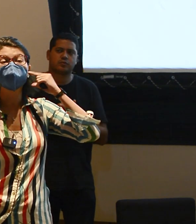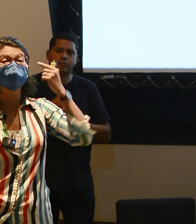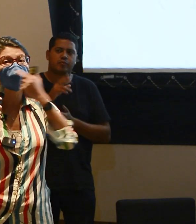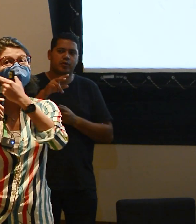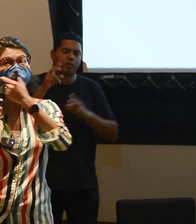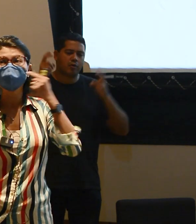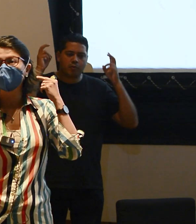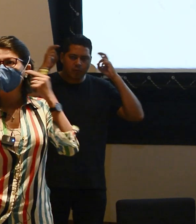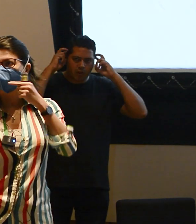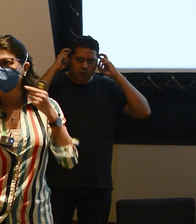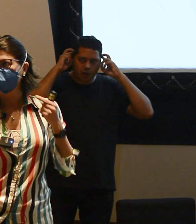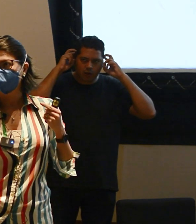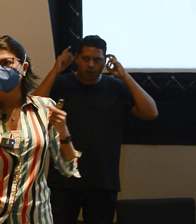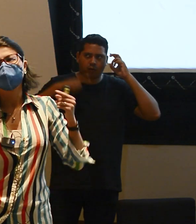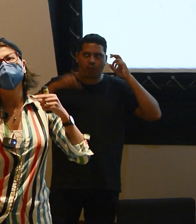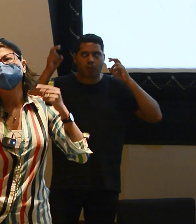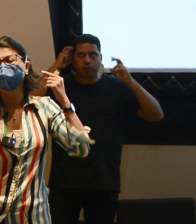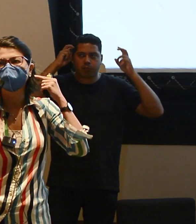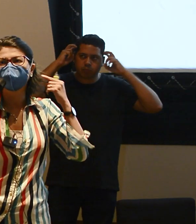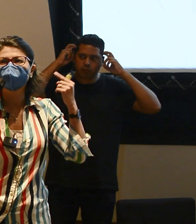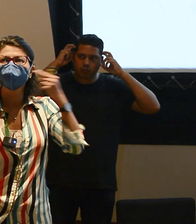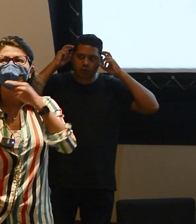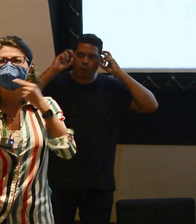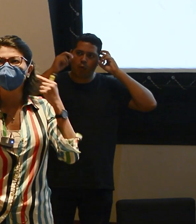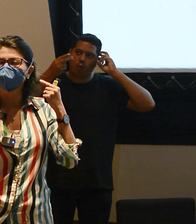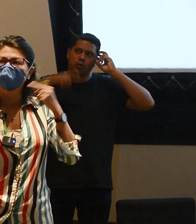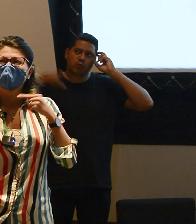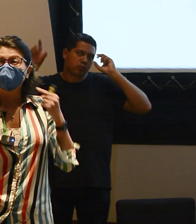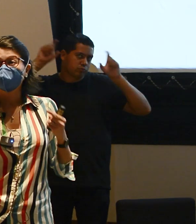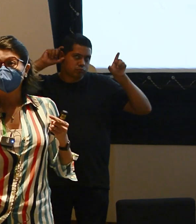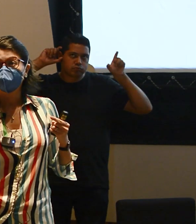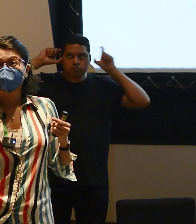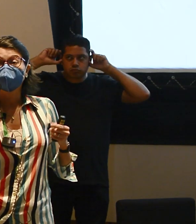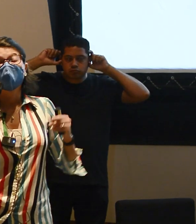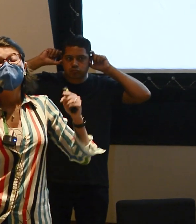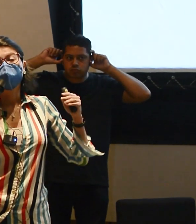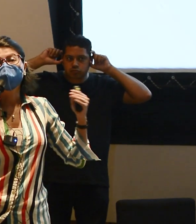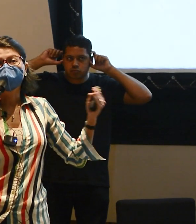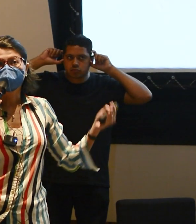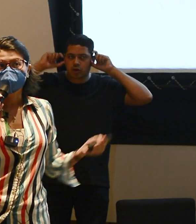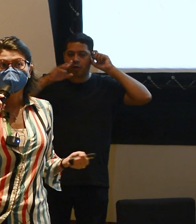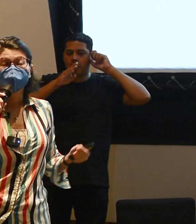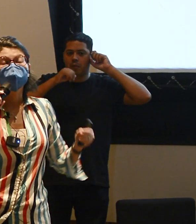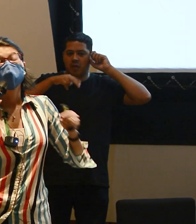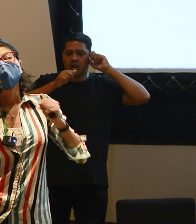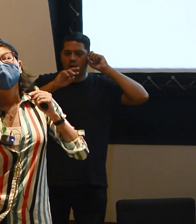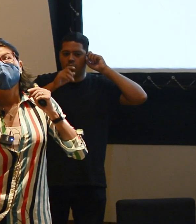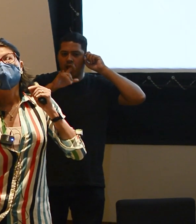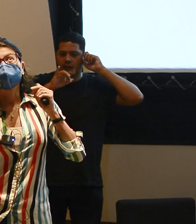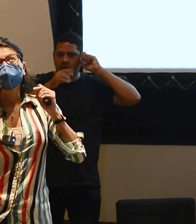você ter um implante em cada orelha, ou você ter um aparelho auditivo em cada orelha.